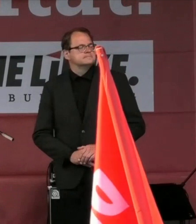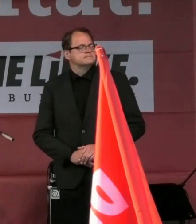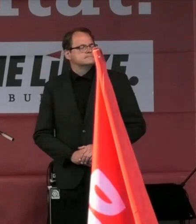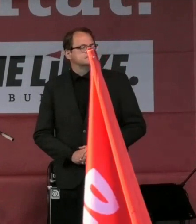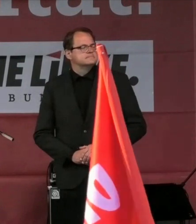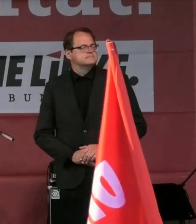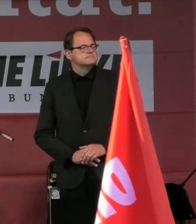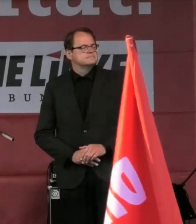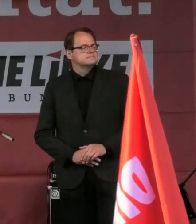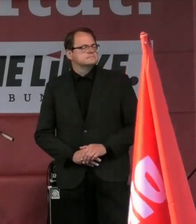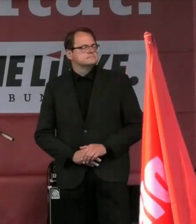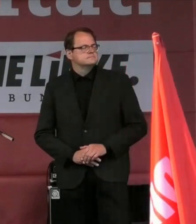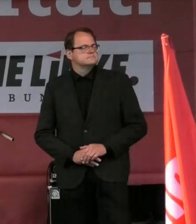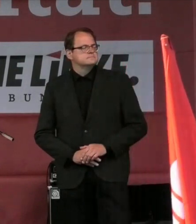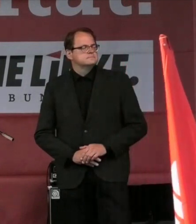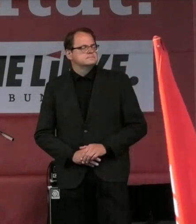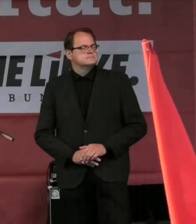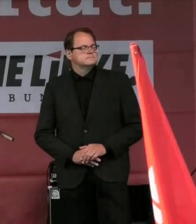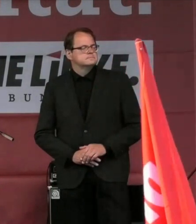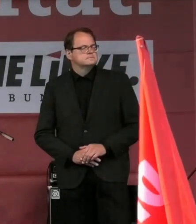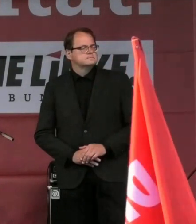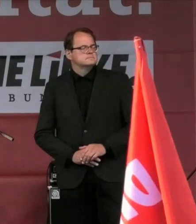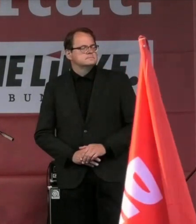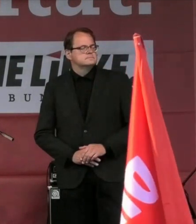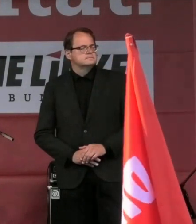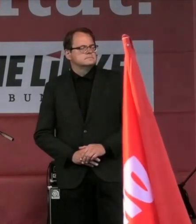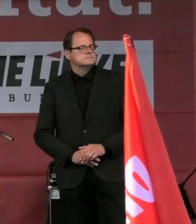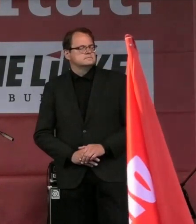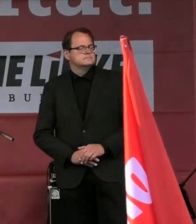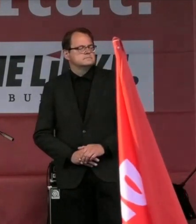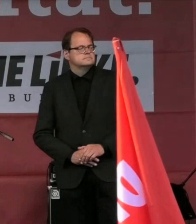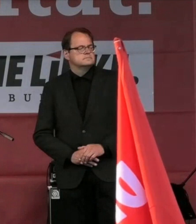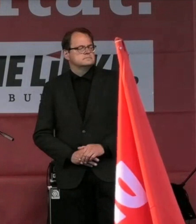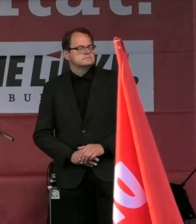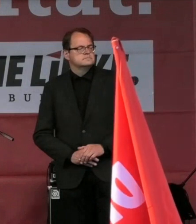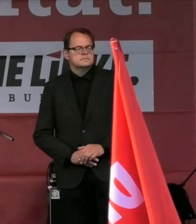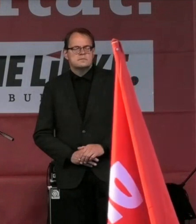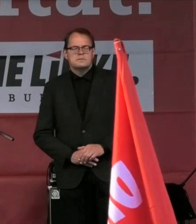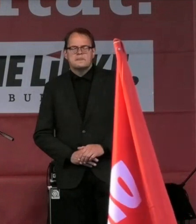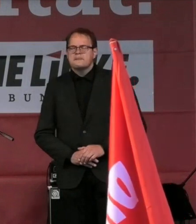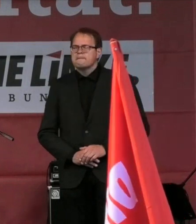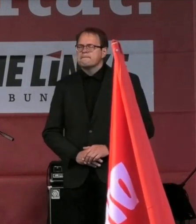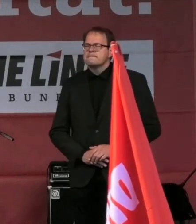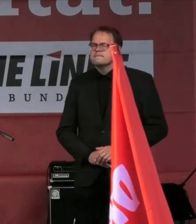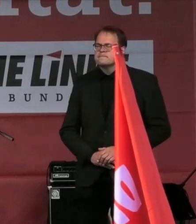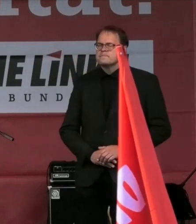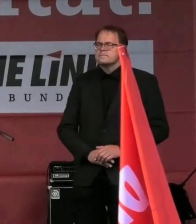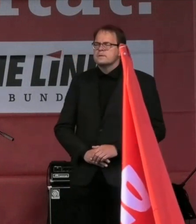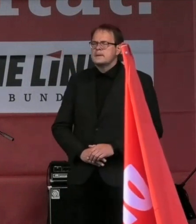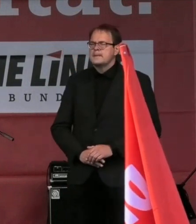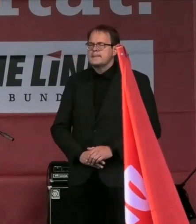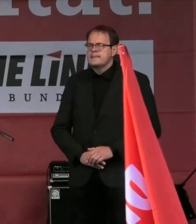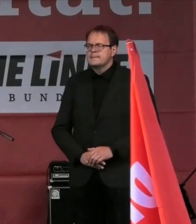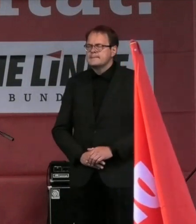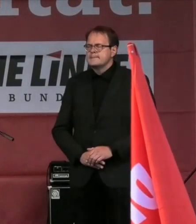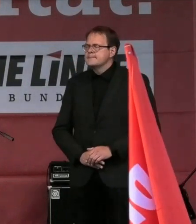geld war ein riesiger geldbetrag ist die europäischen nato staaten allen voran übrigens deutschland haben auch ihre rüstungsausgaben